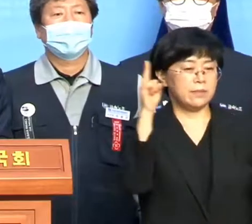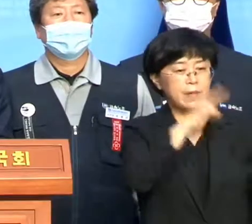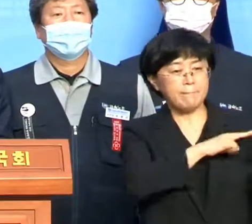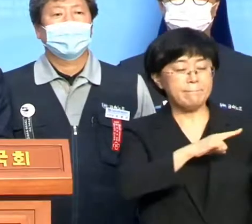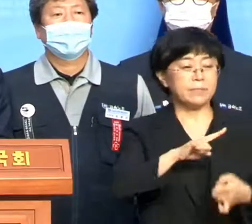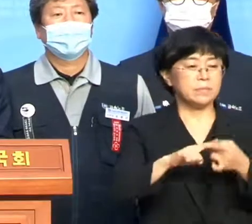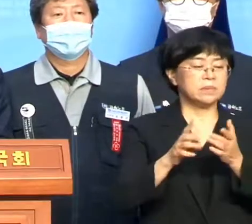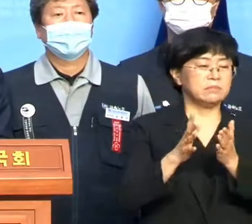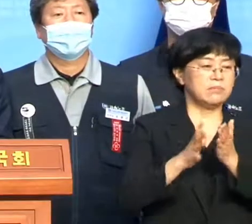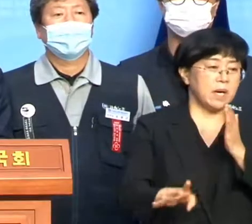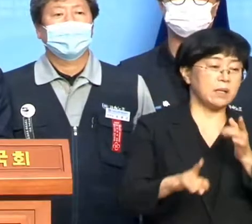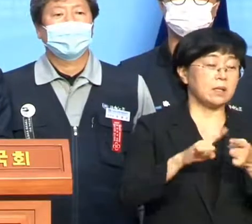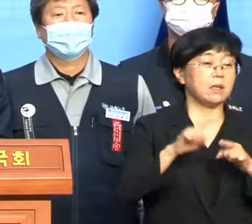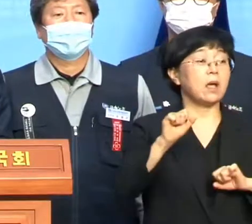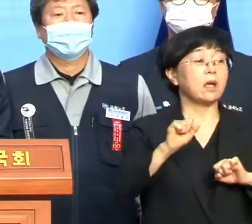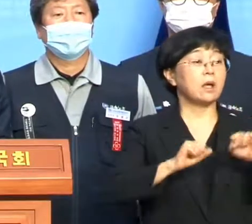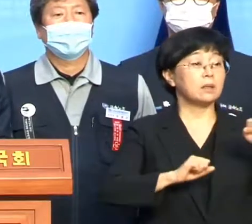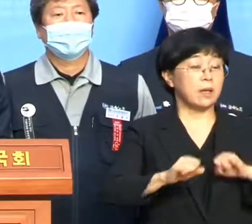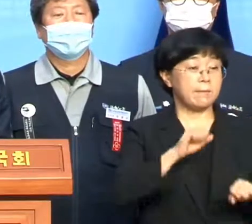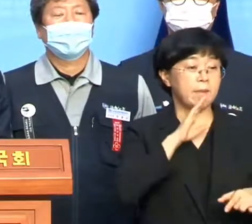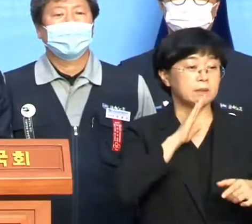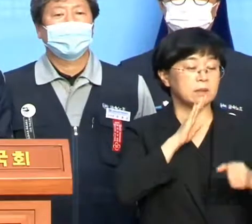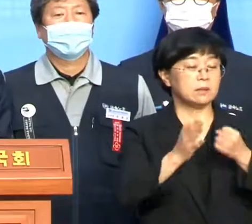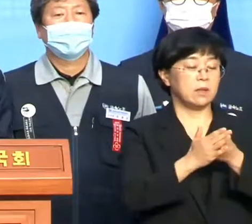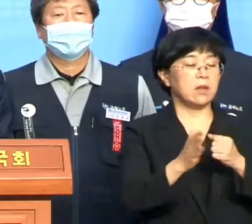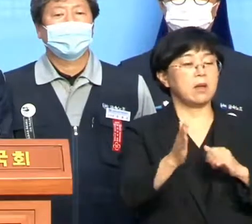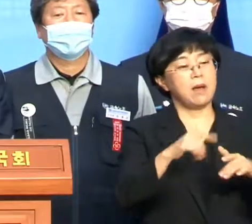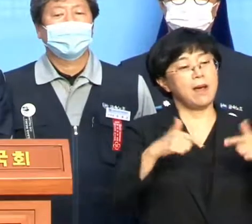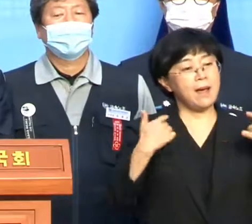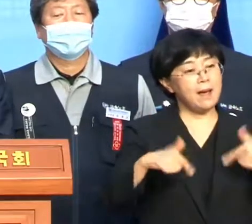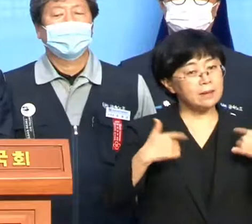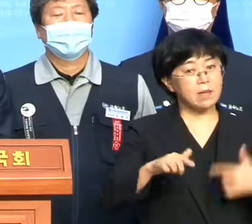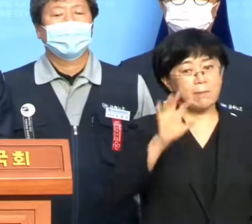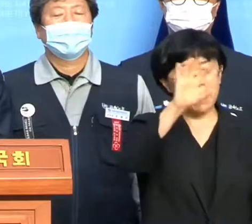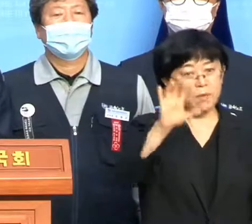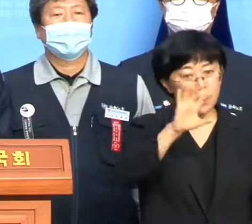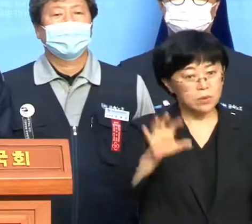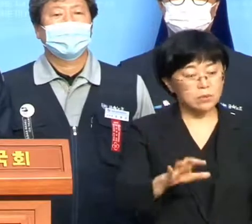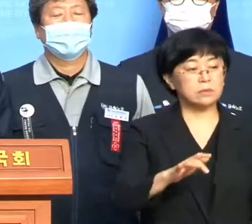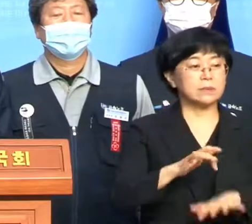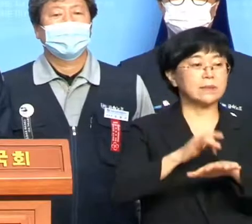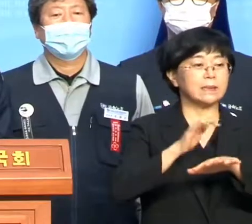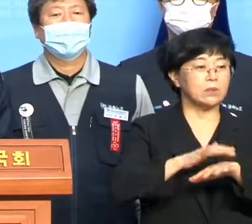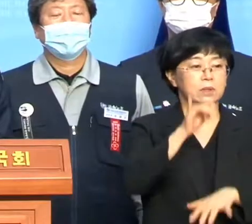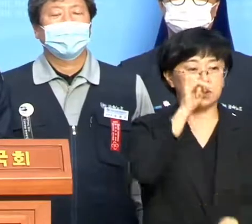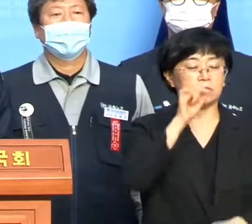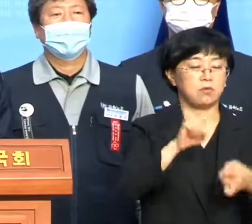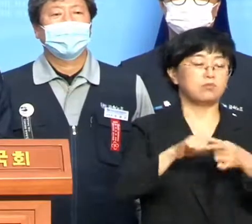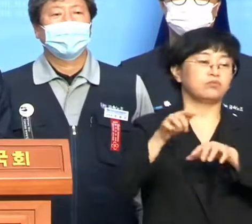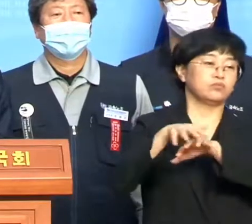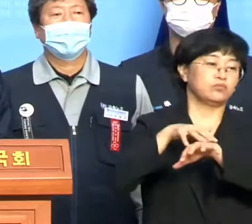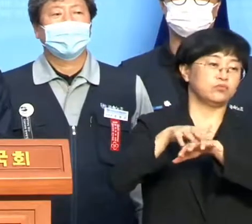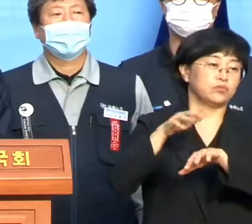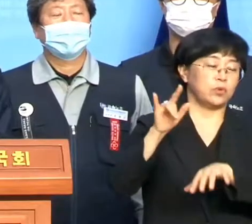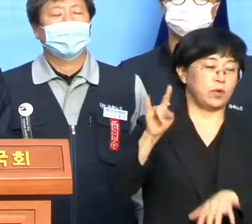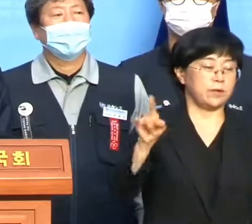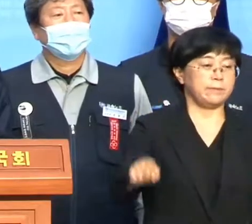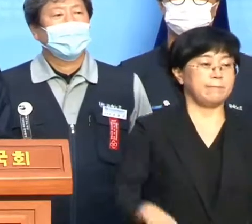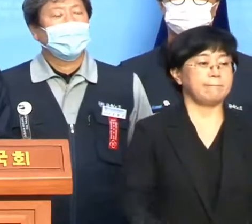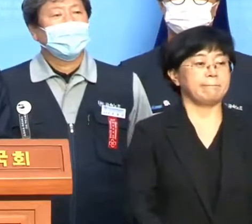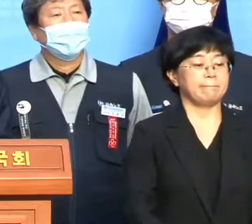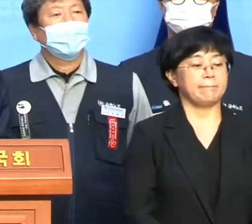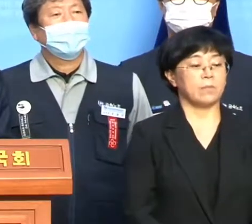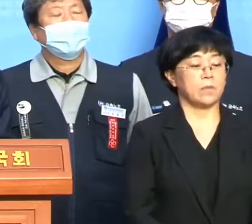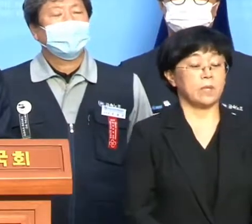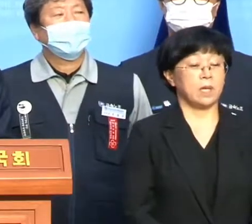경 용평 태 지 만 또한 공공연한 관행처럼 이어져 온 부조리 이기도 했습니다